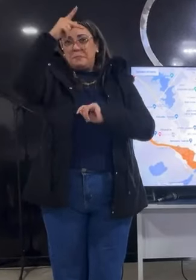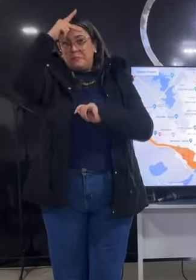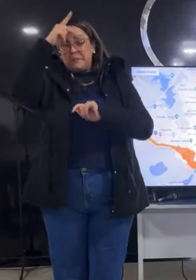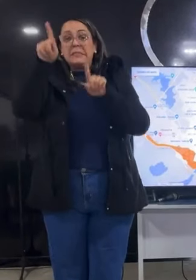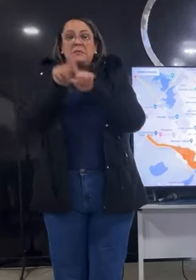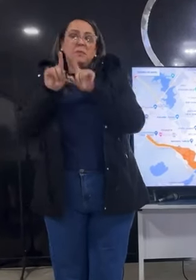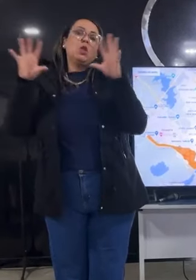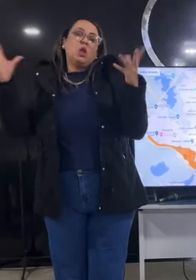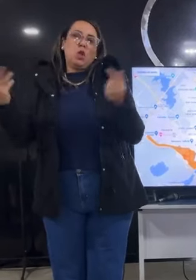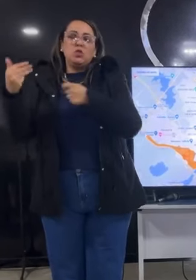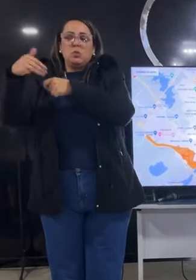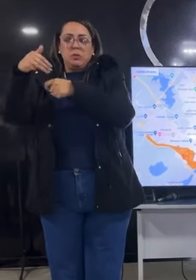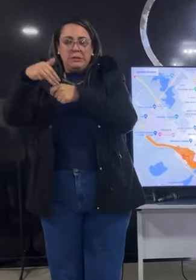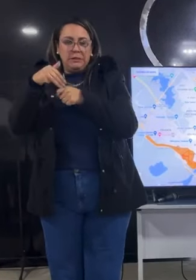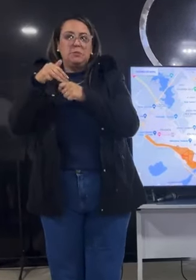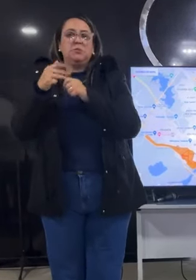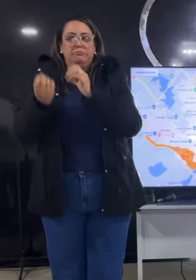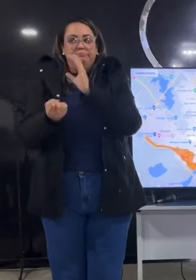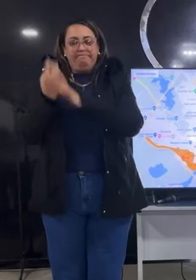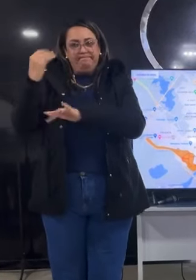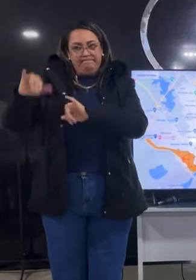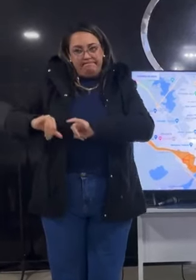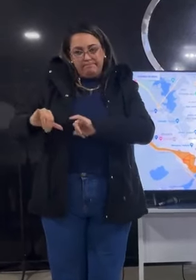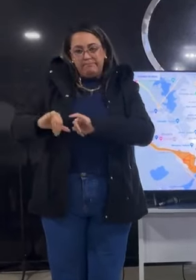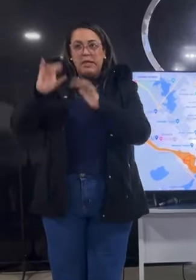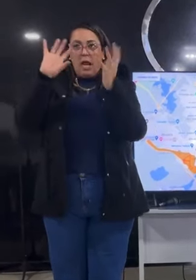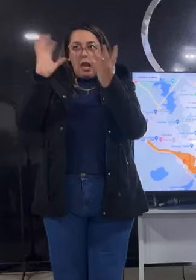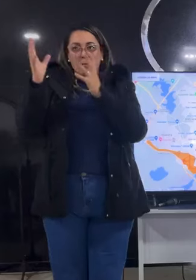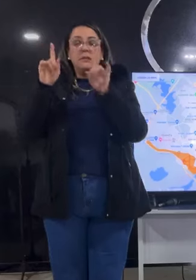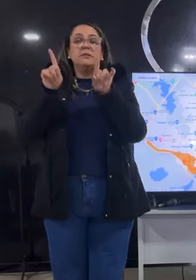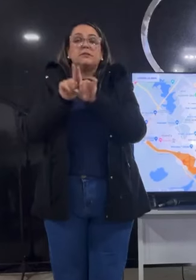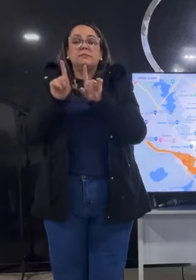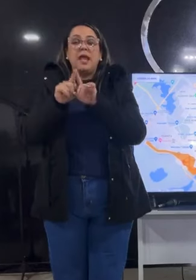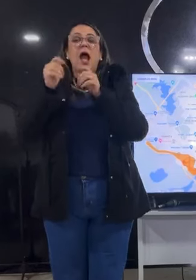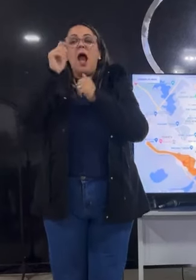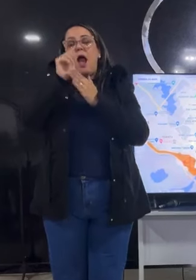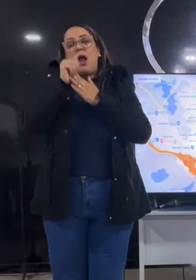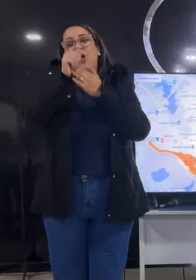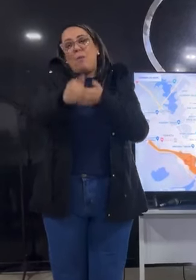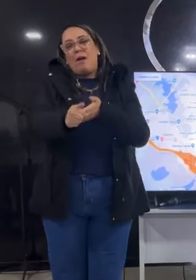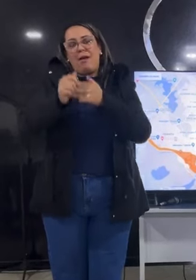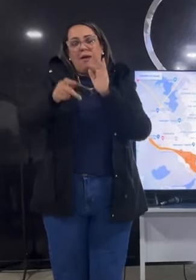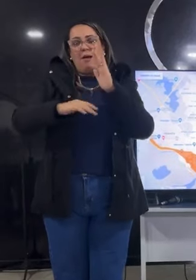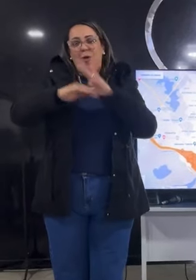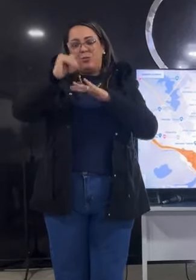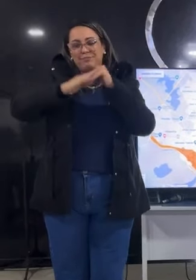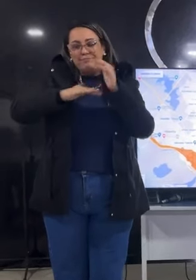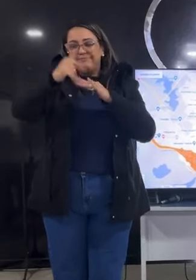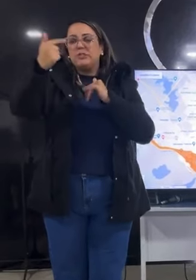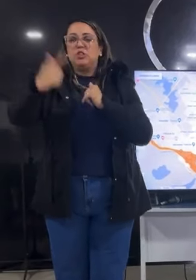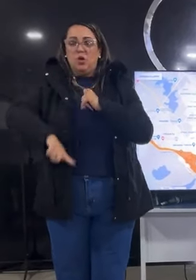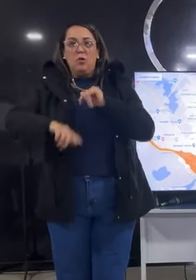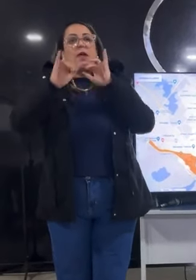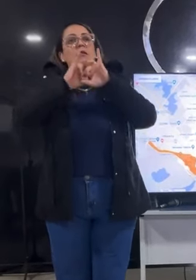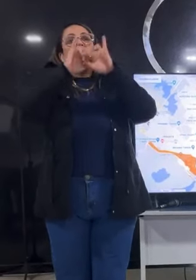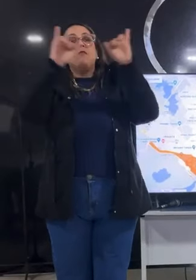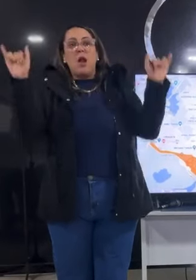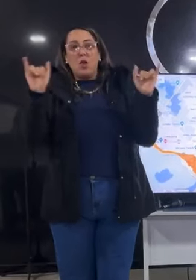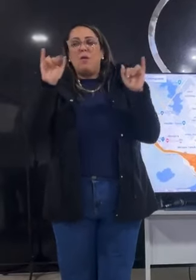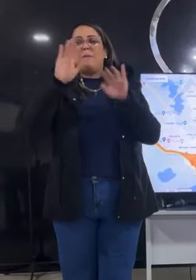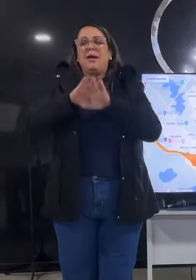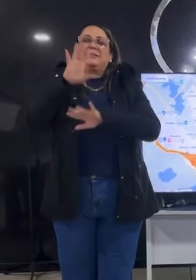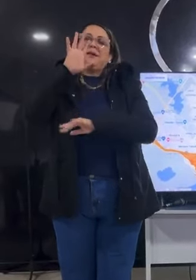municípios atingidos né e de nos acompanhar aí nessa reconstrução que Ele nos disse garantiu aqui para várias testemunhas de que ela vai